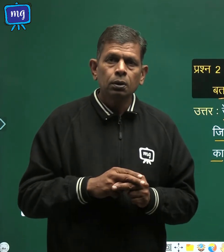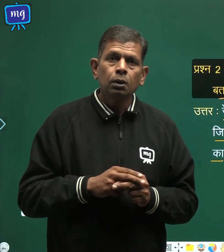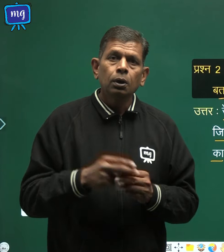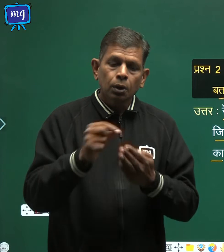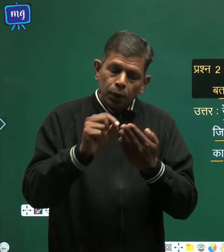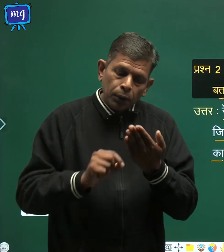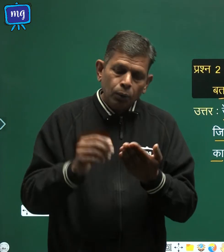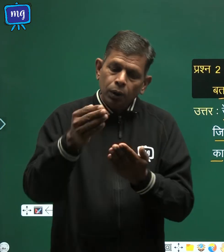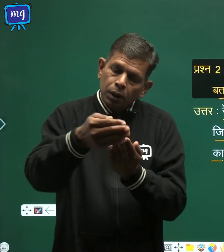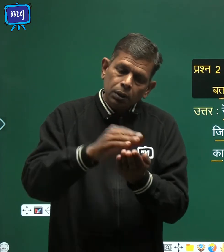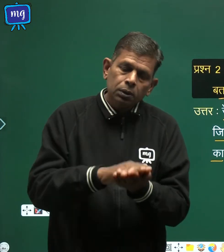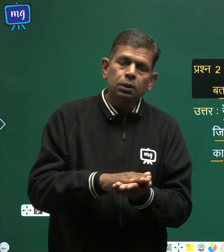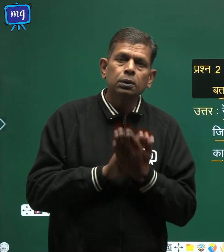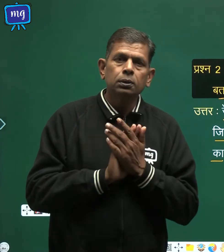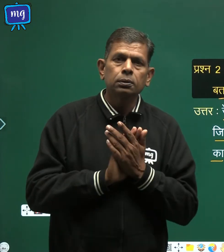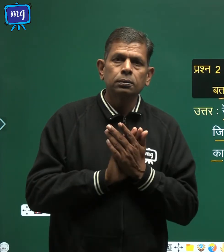रिकॉर्ड रखा जाता है।